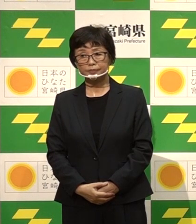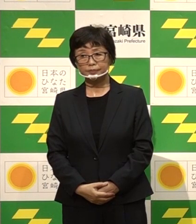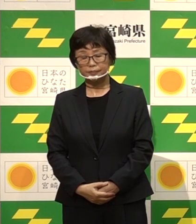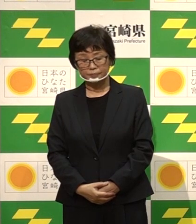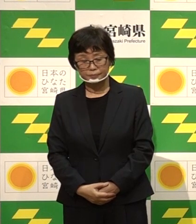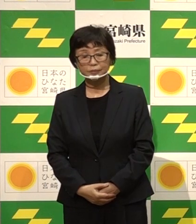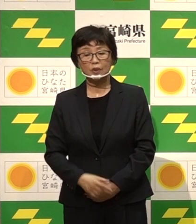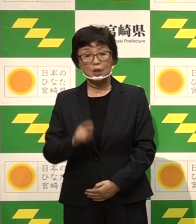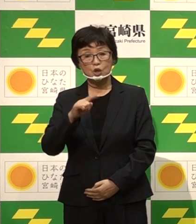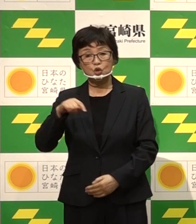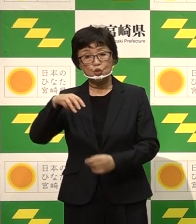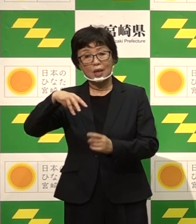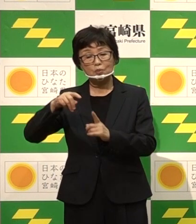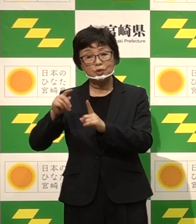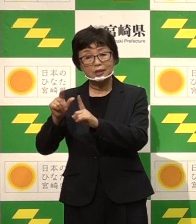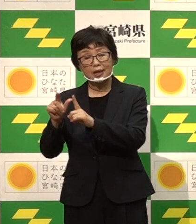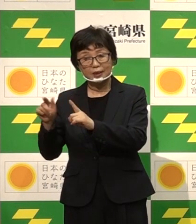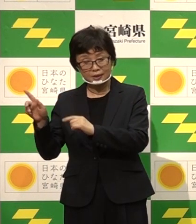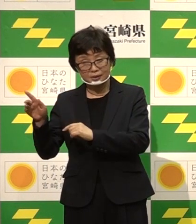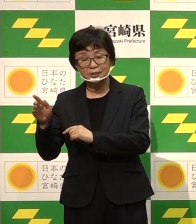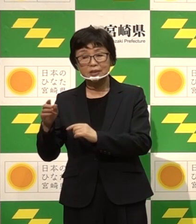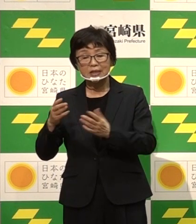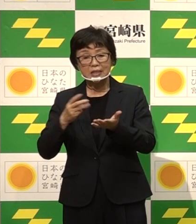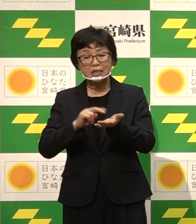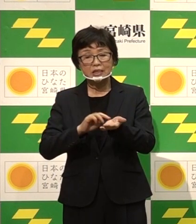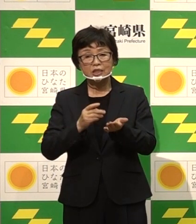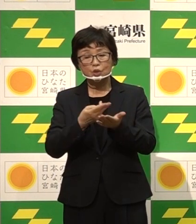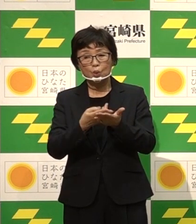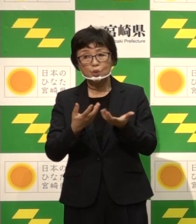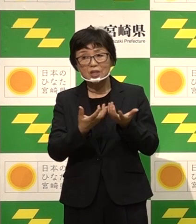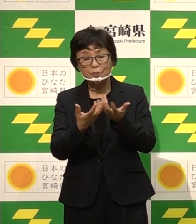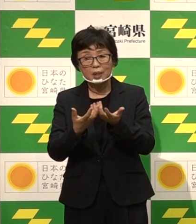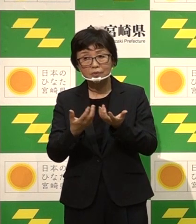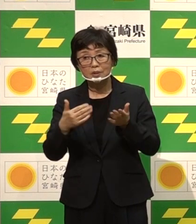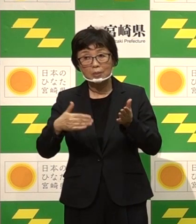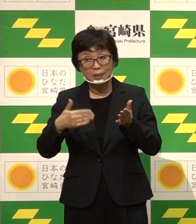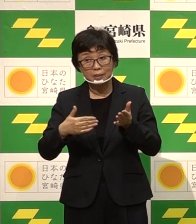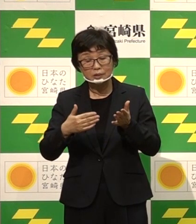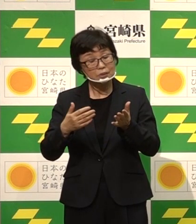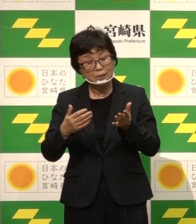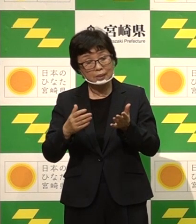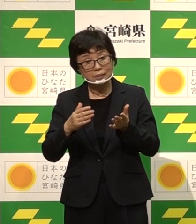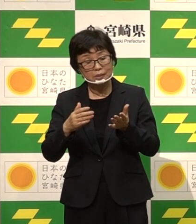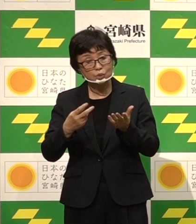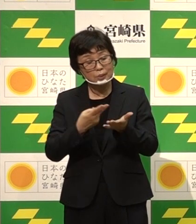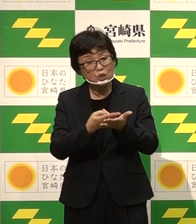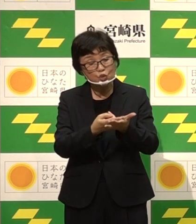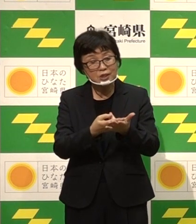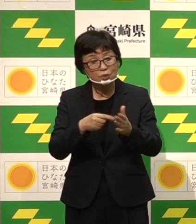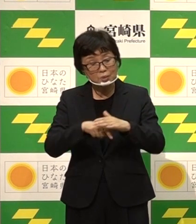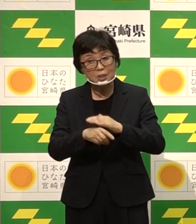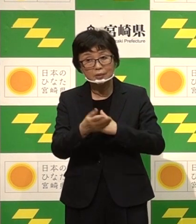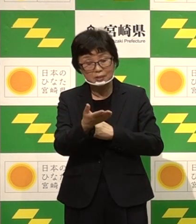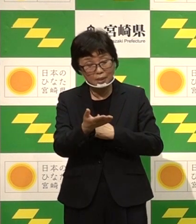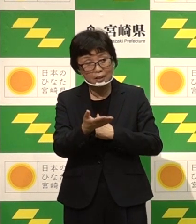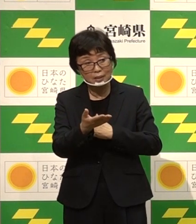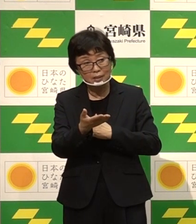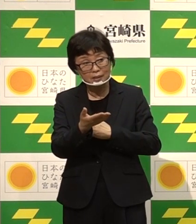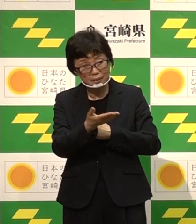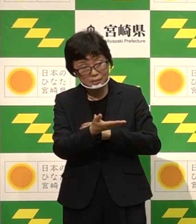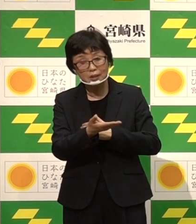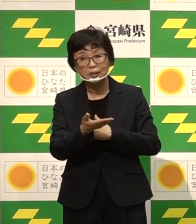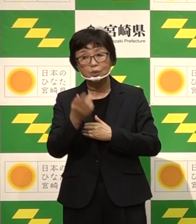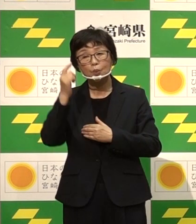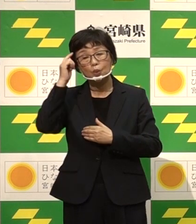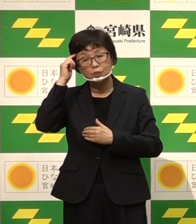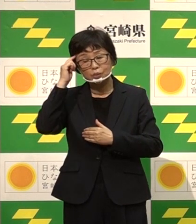入院向けです。医療の逼迫していないというのは、まあ、入院のことを指しておられる、病床のことを指しておられるということ